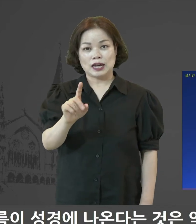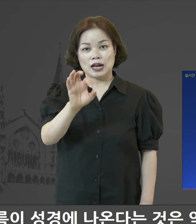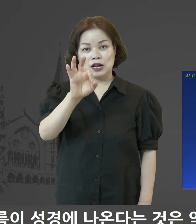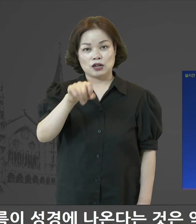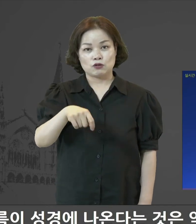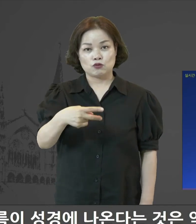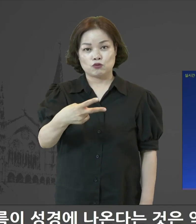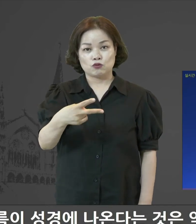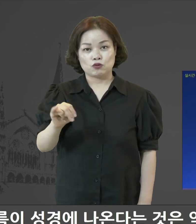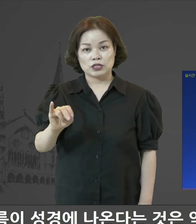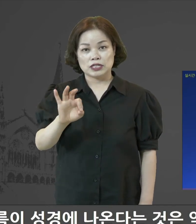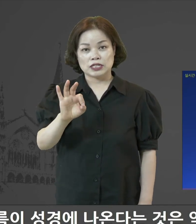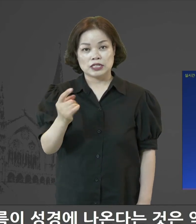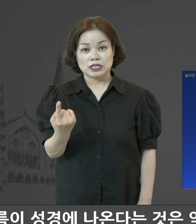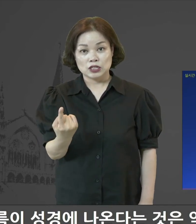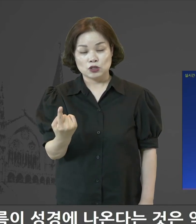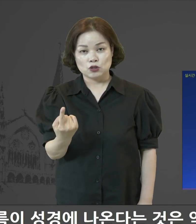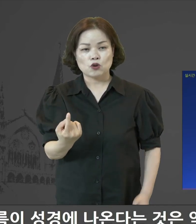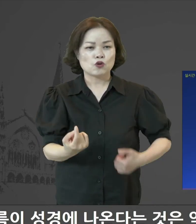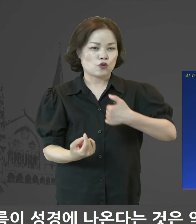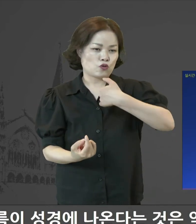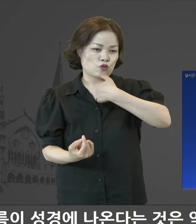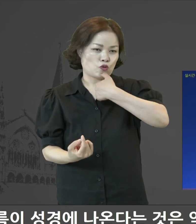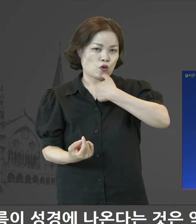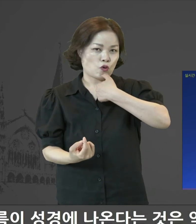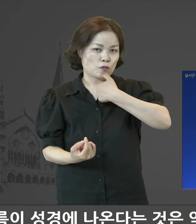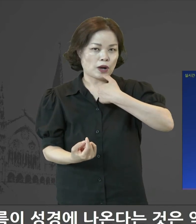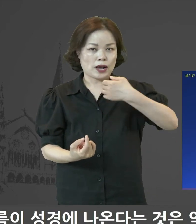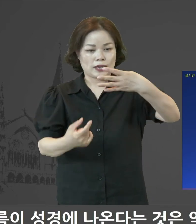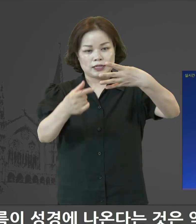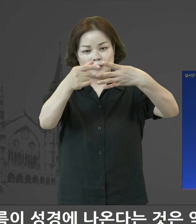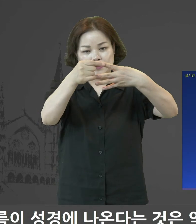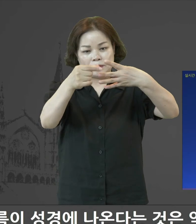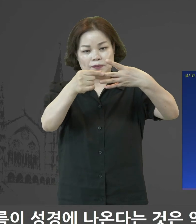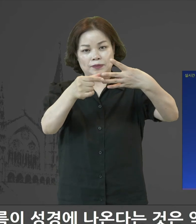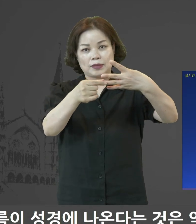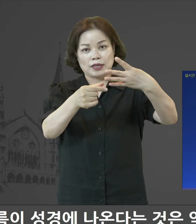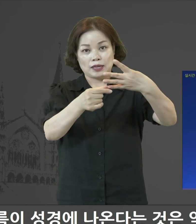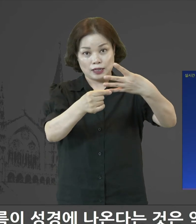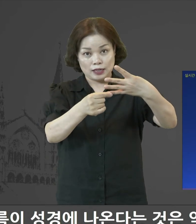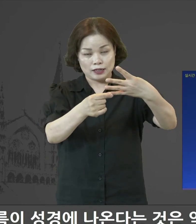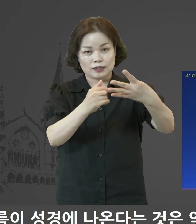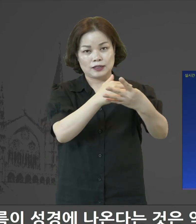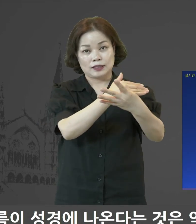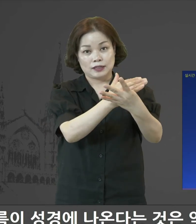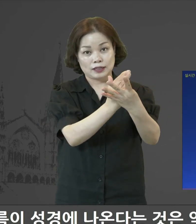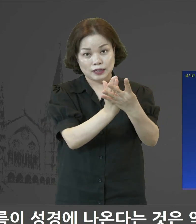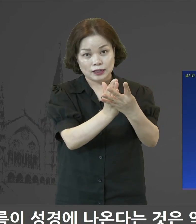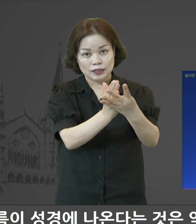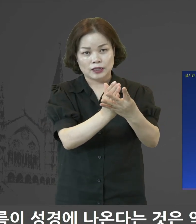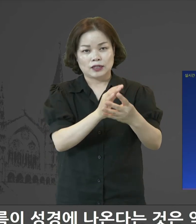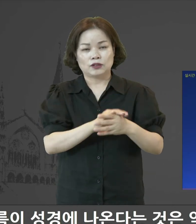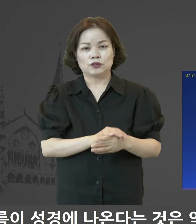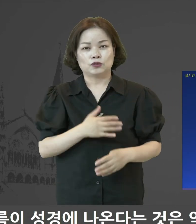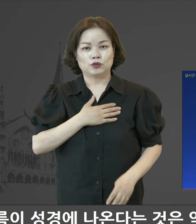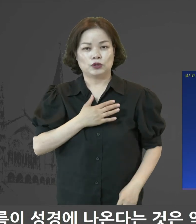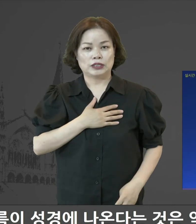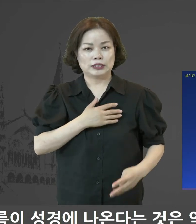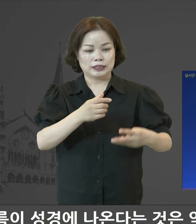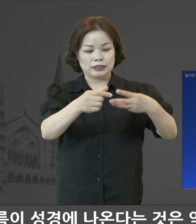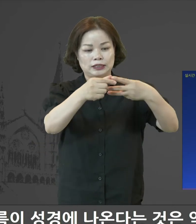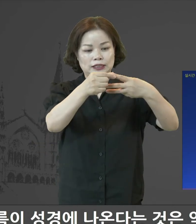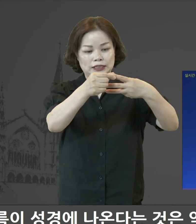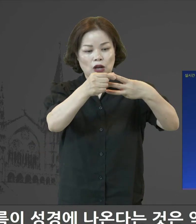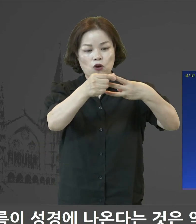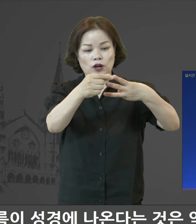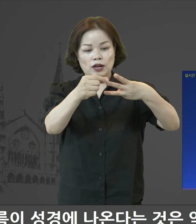이 이름의 첫 번째, 로마 이름은 4개로 구성이 보통 되어 있어요. 그래서 이름이 4개입니다. 우리는 보통 이제 성과 이름 2개잖아요. 근데